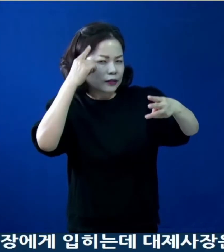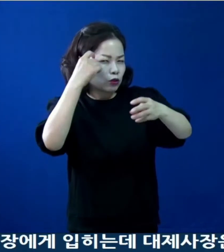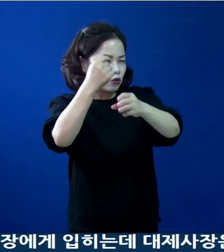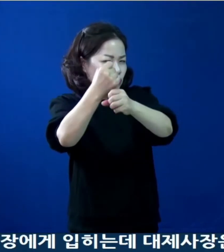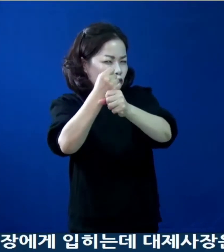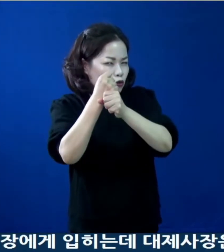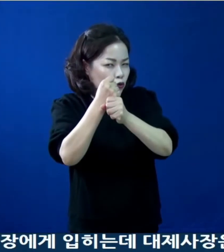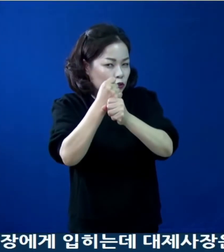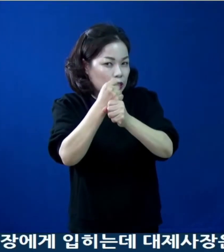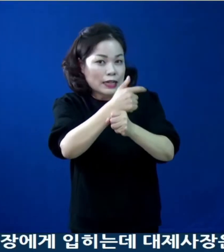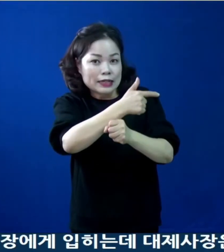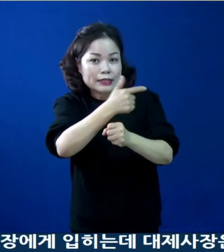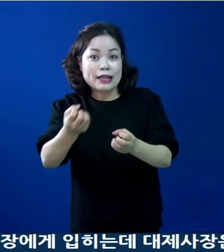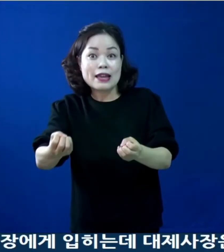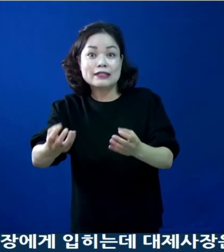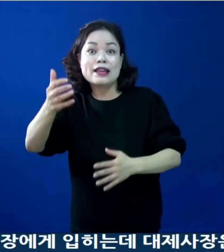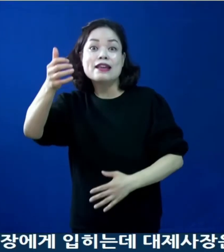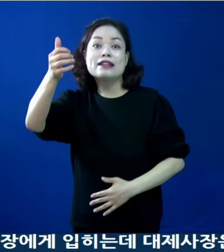보면